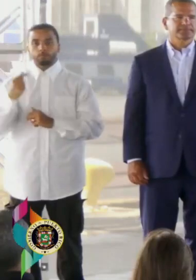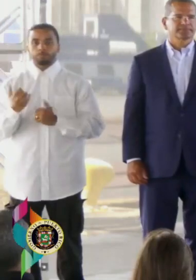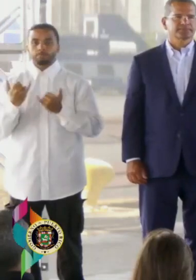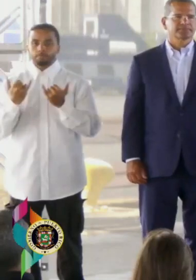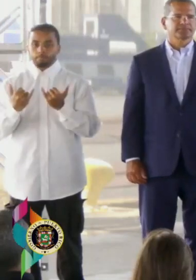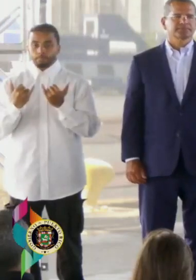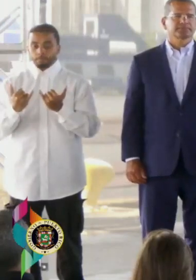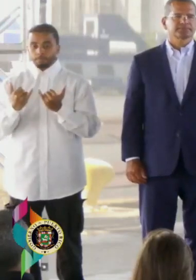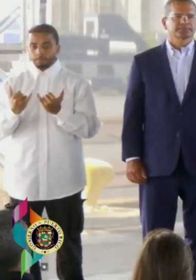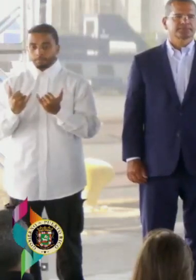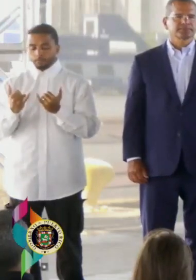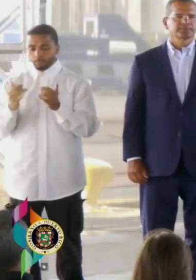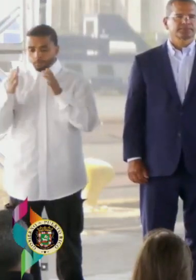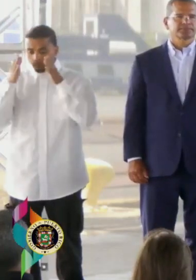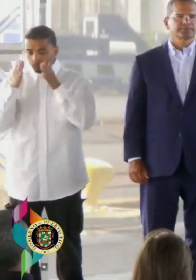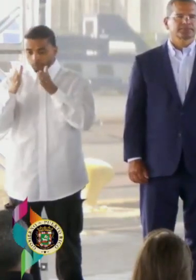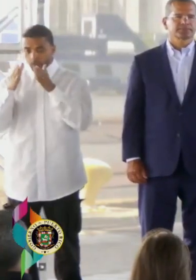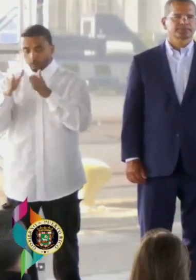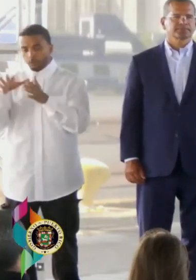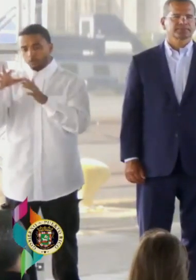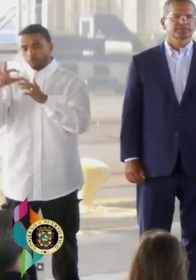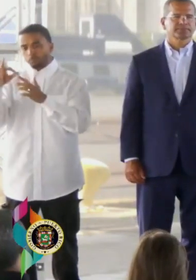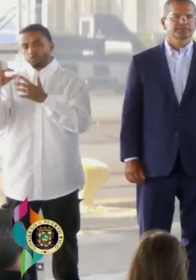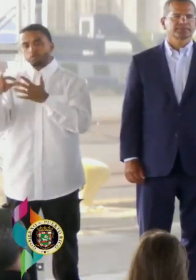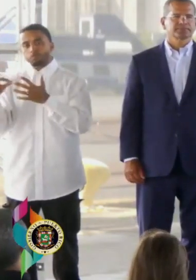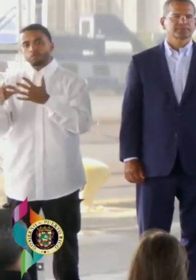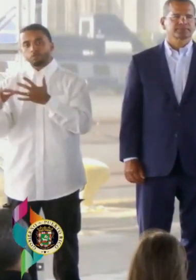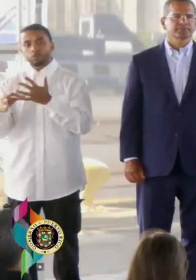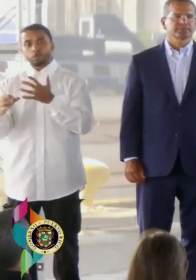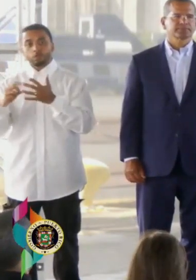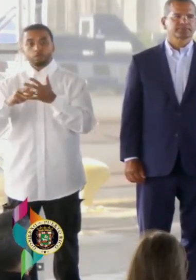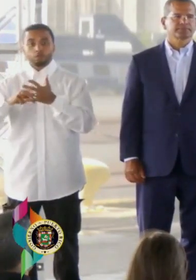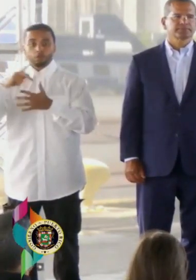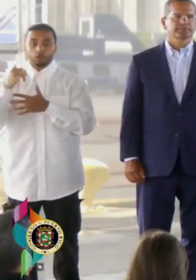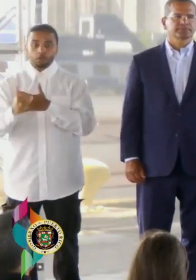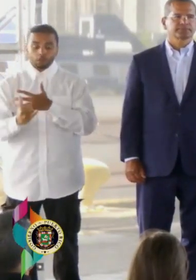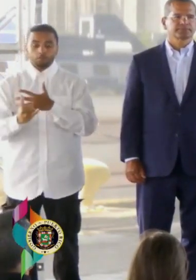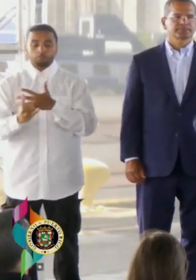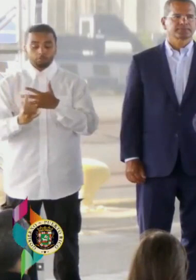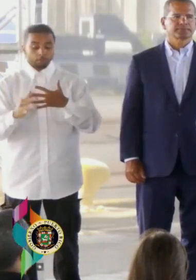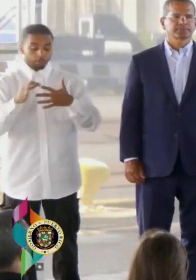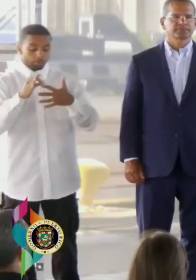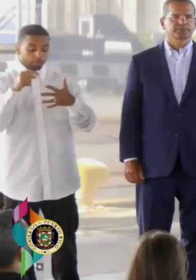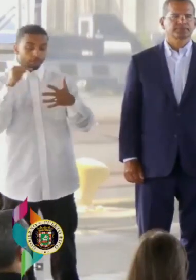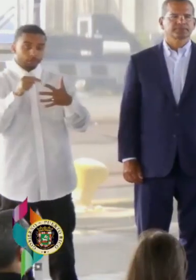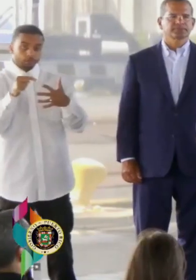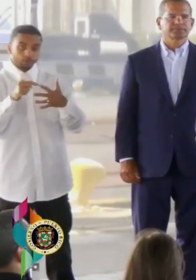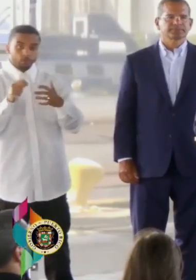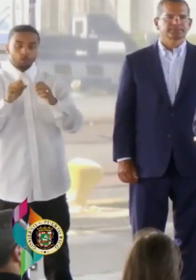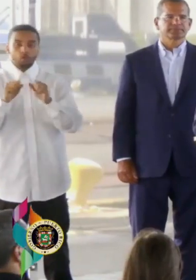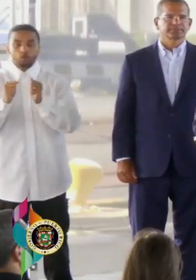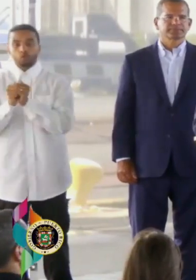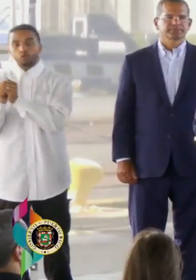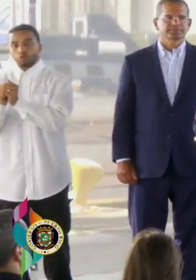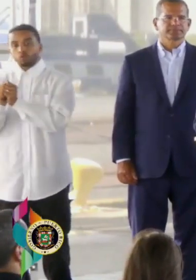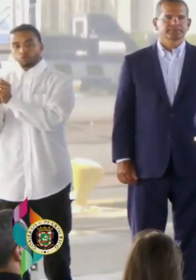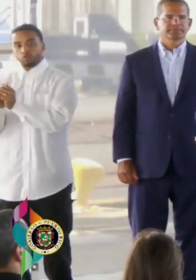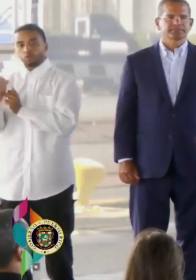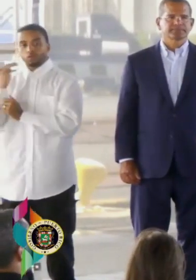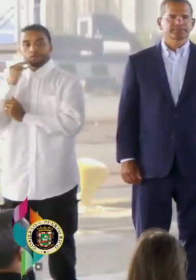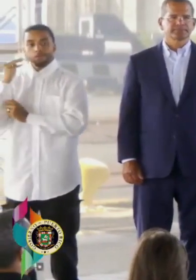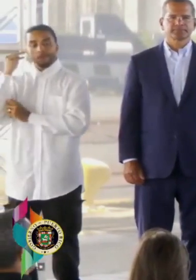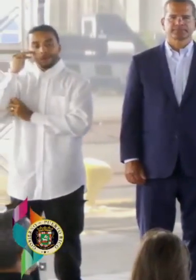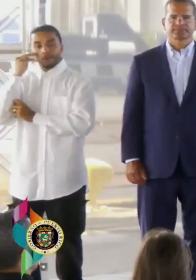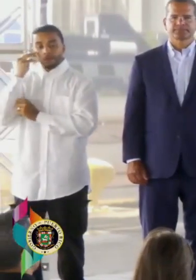en su discreción escoger varios proyectos y seleccionó este junto a la per1 junto a la Vita en mayah también tamb bien Así que